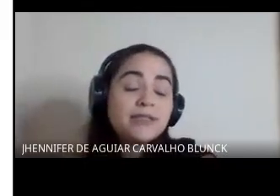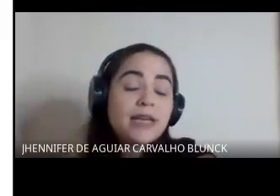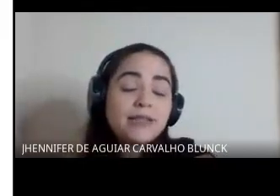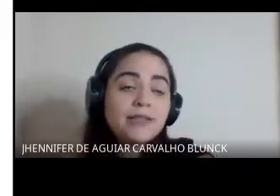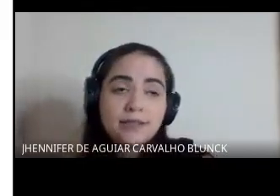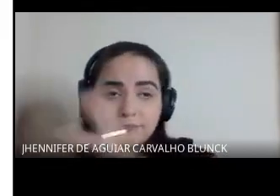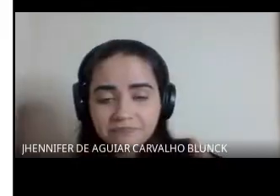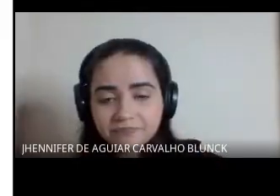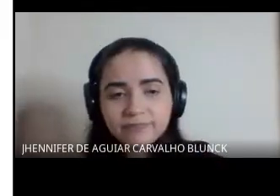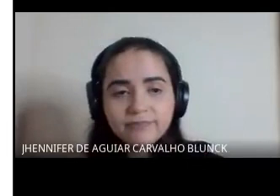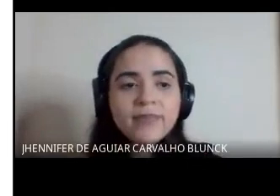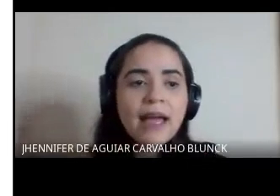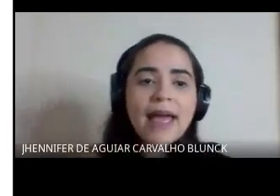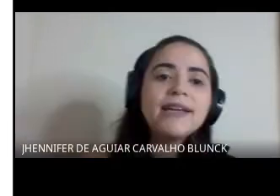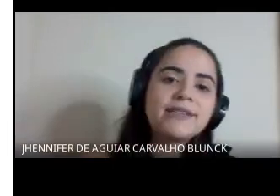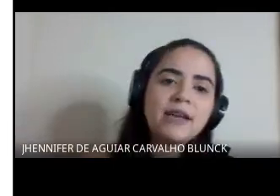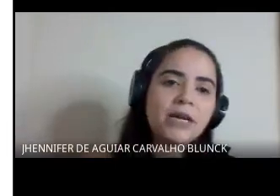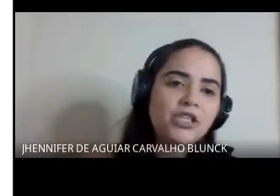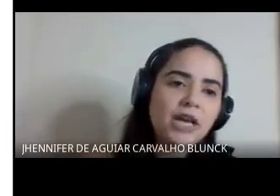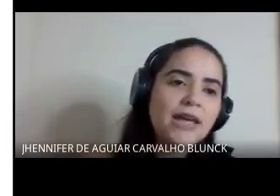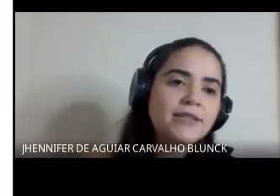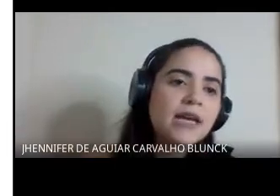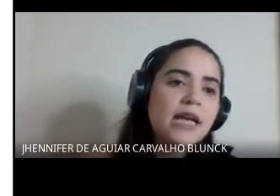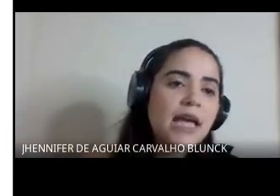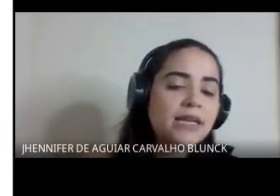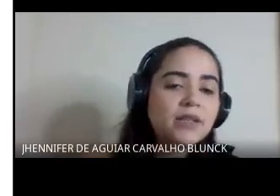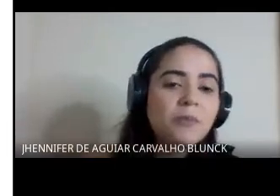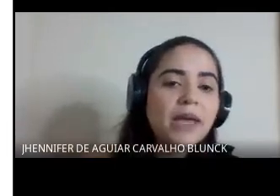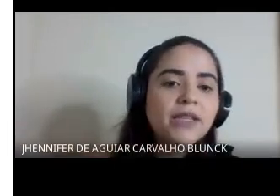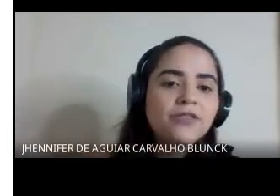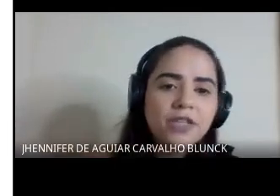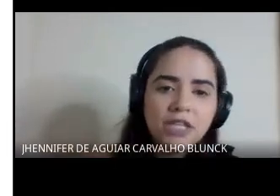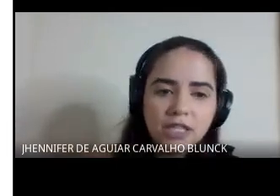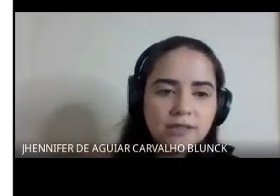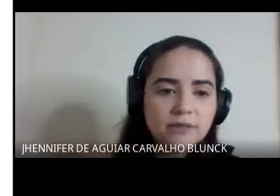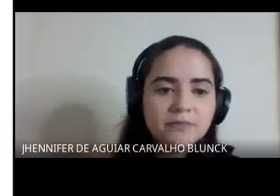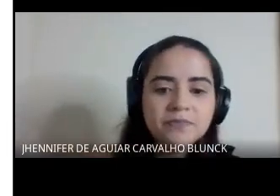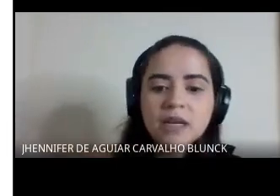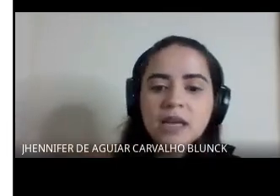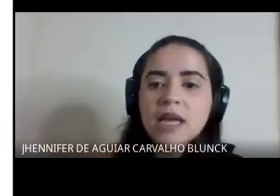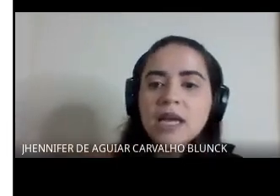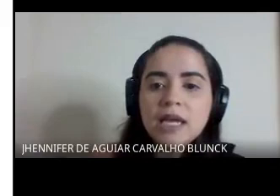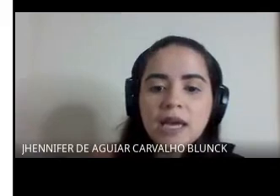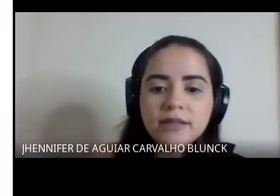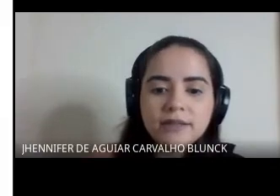pragmáticas próprias, e essas regras gramaticais, elas são bem